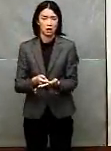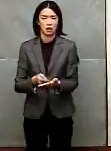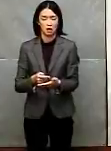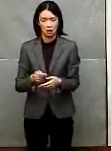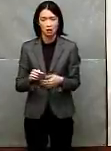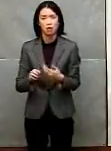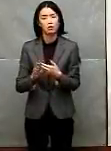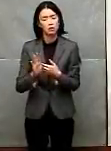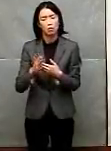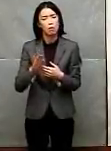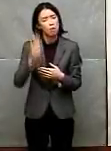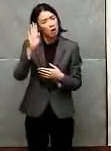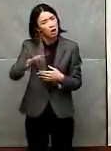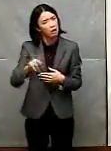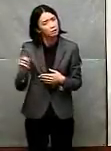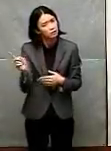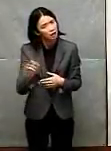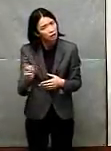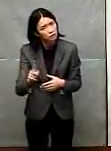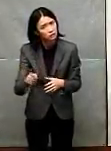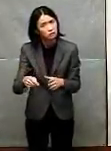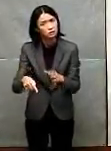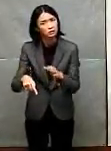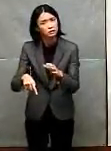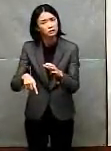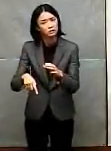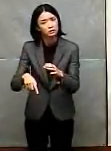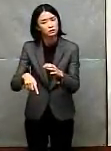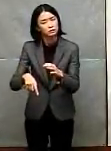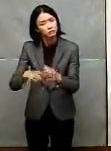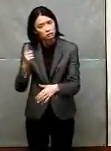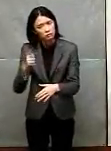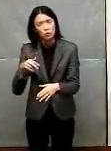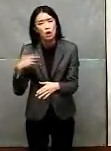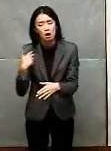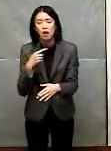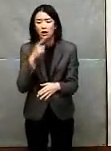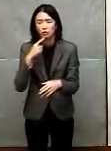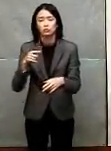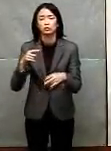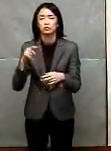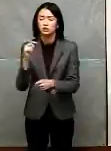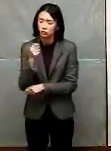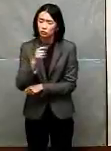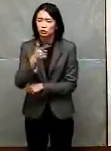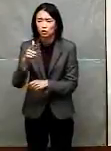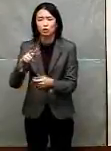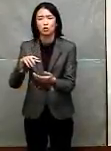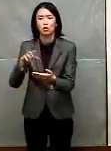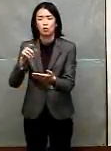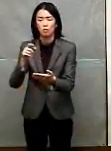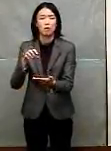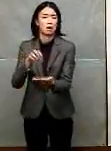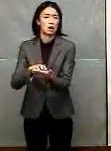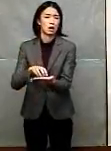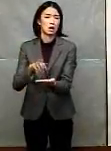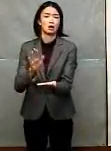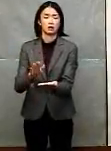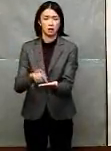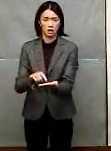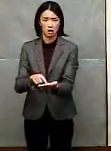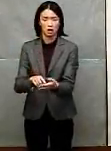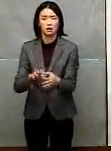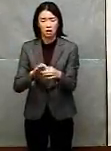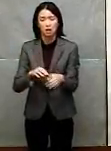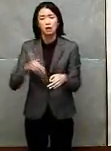からないというようなことも書いてございましたし、やっぱり選挙